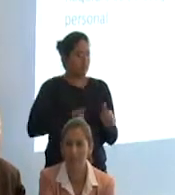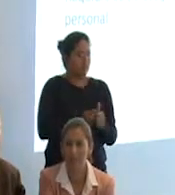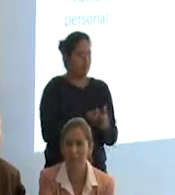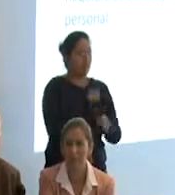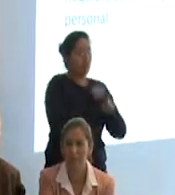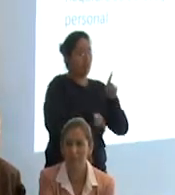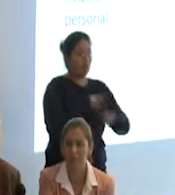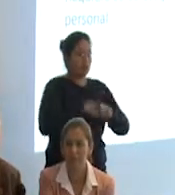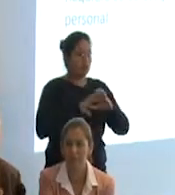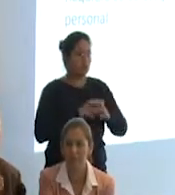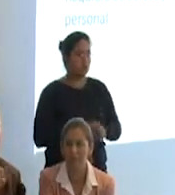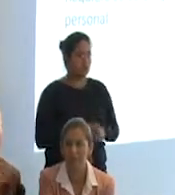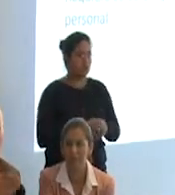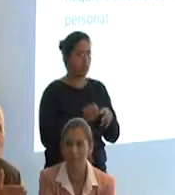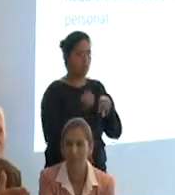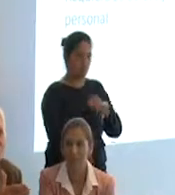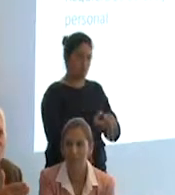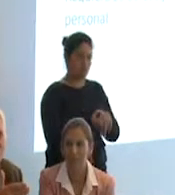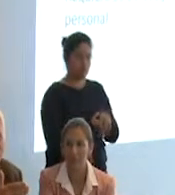clases